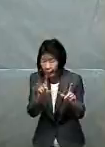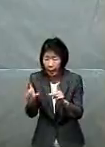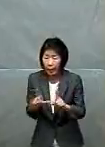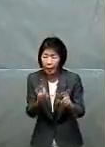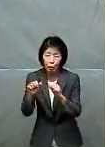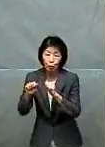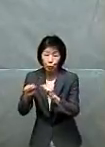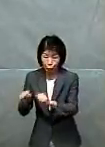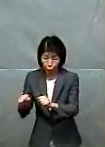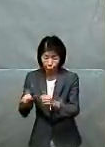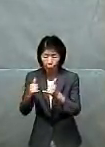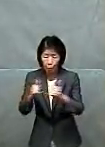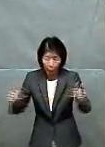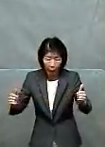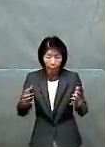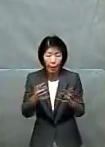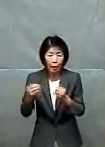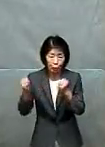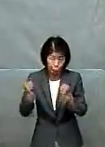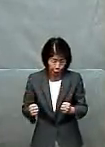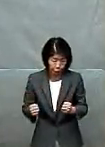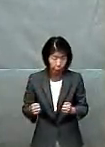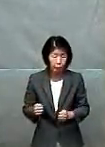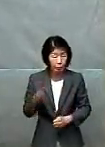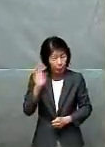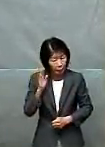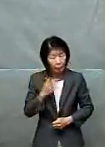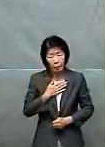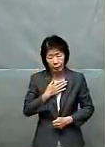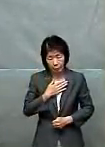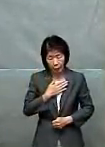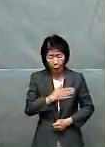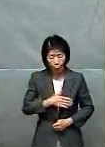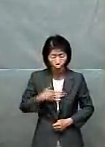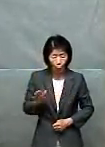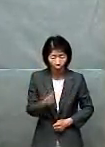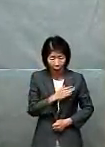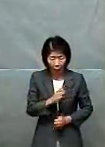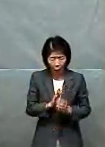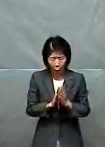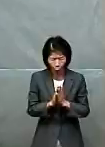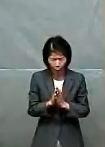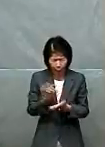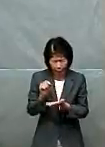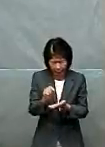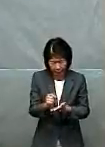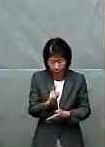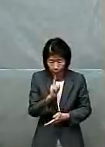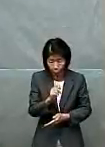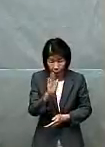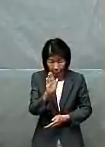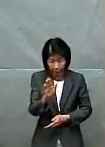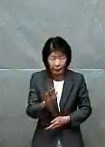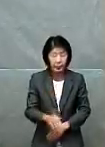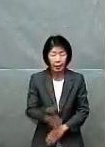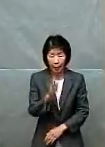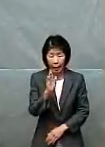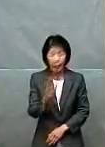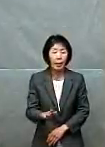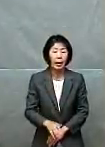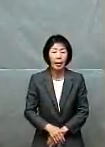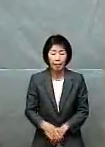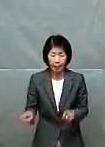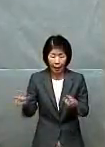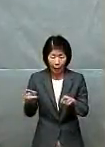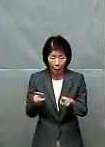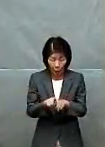ている方が多くいらっしゃるということでございます。心からお見舞いを申し上げます。合わせまして